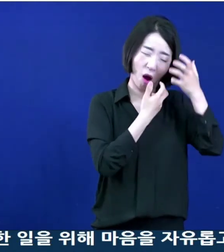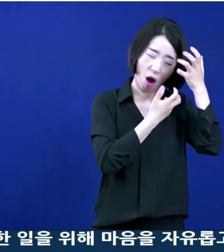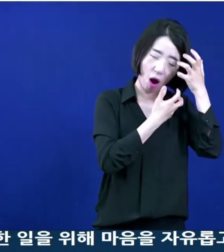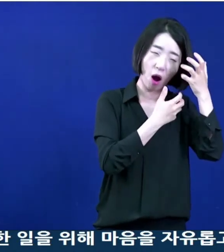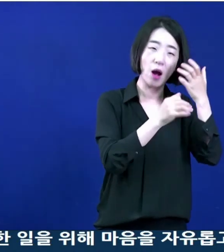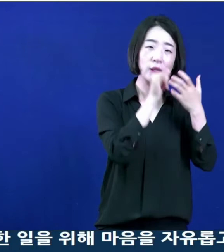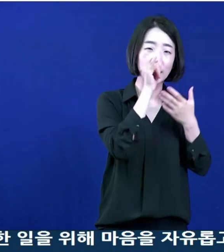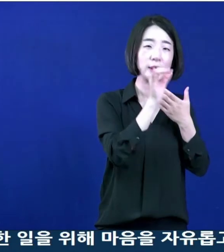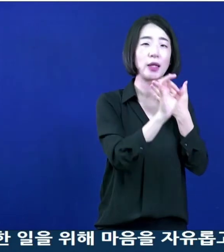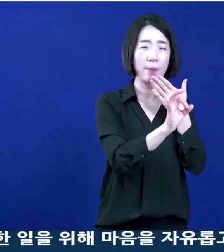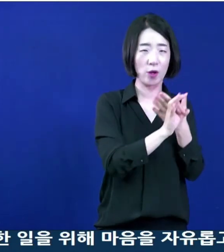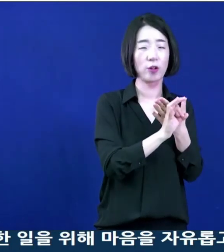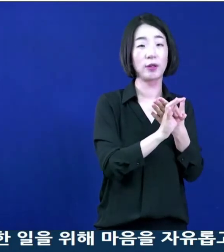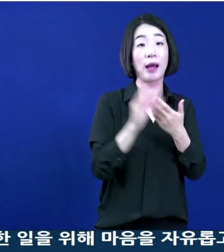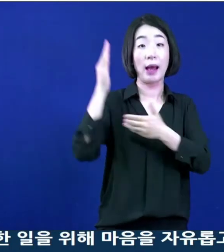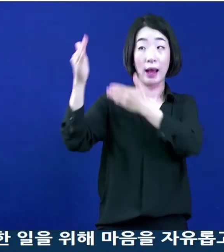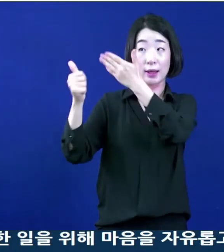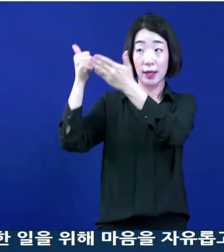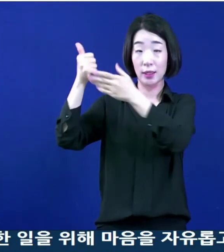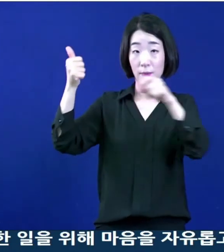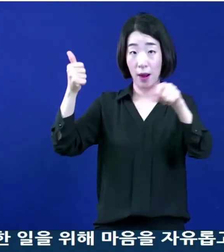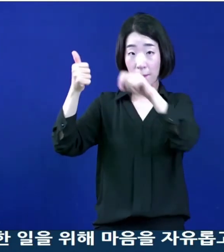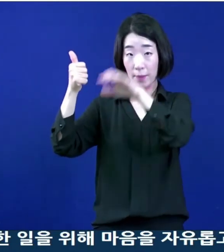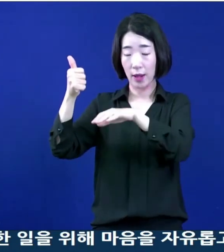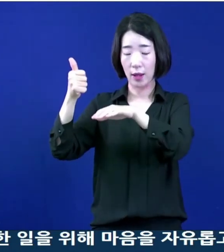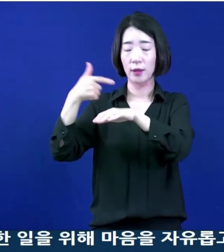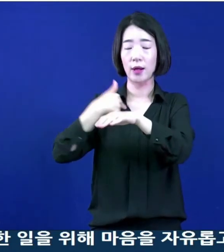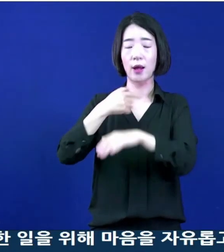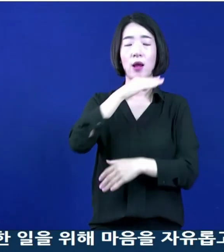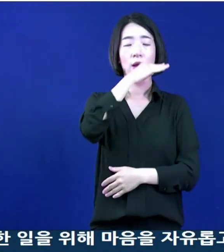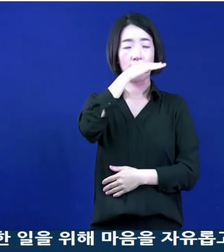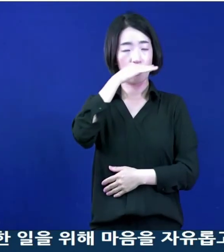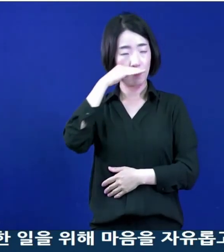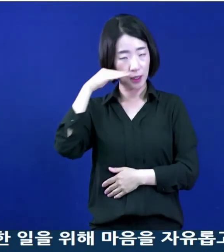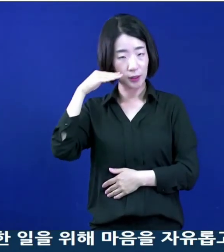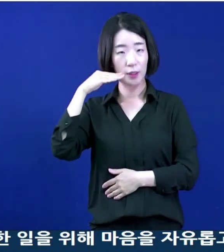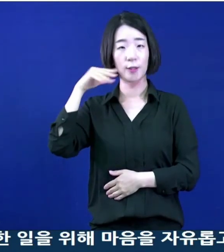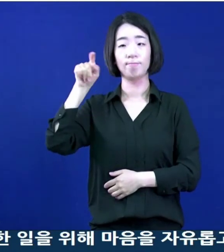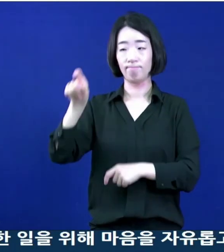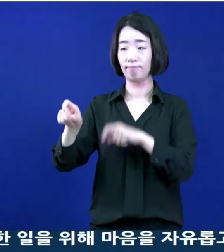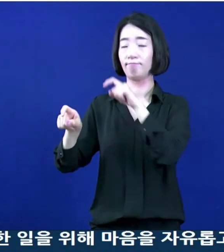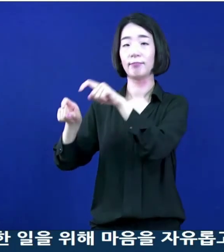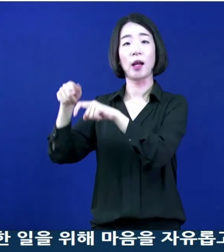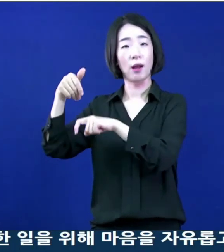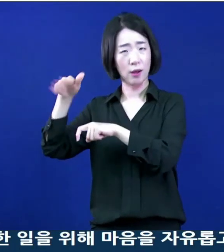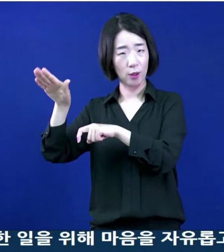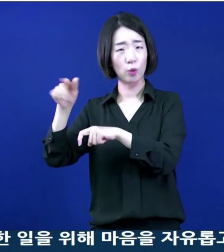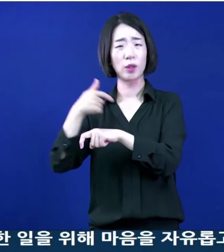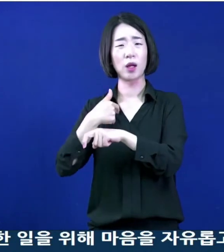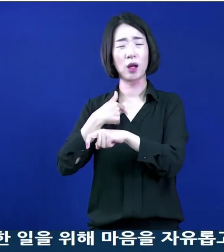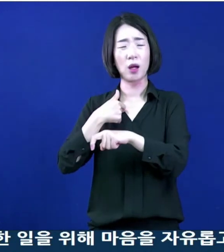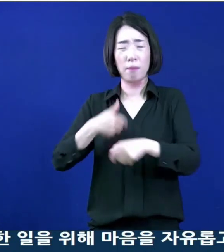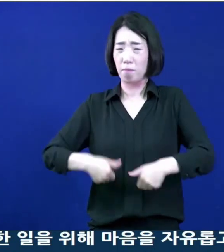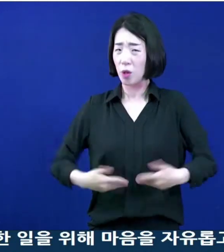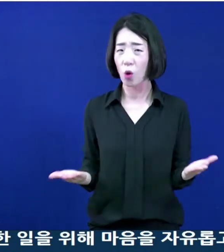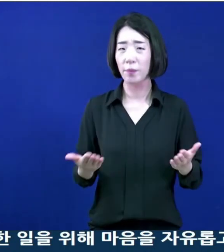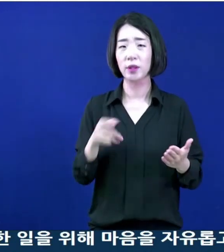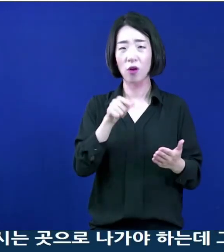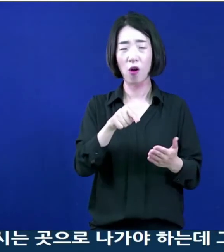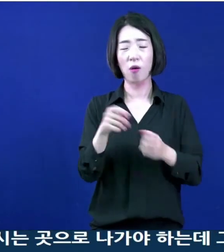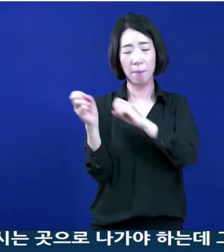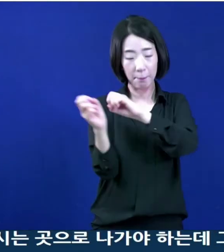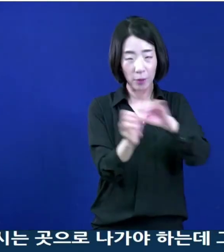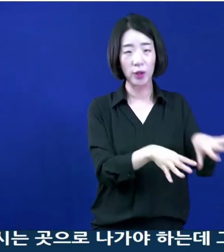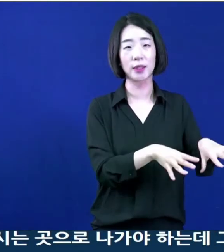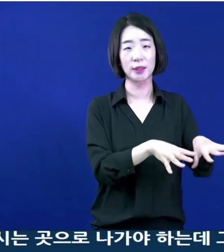앞에 바르게 딱 나아가고 바르게 서는 그러기 위해서 우리의 불필요한 것들과 이별하는